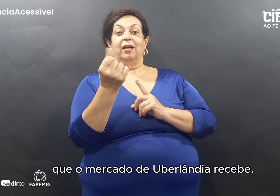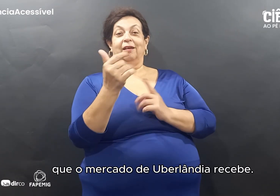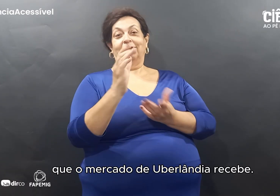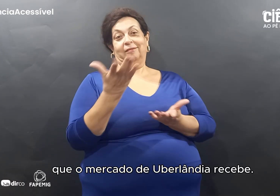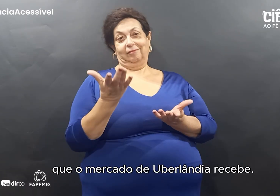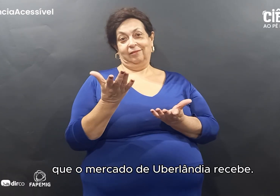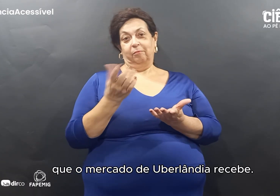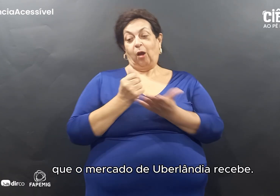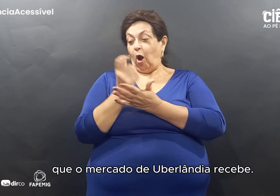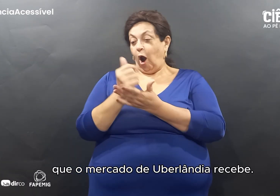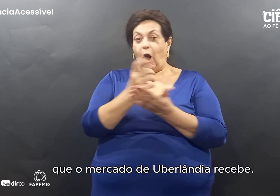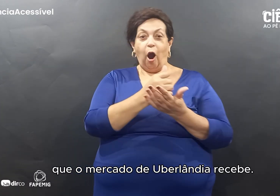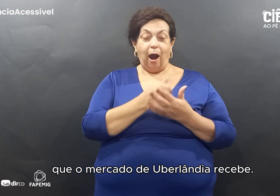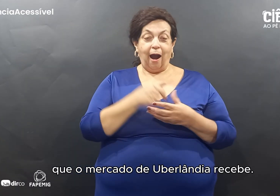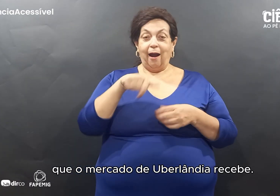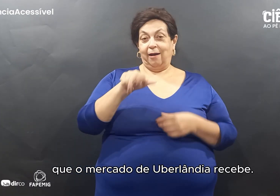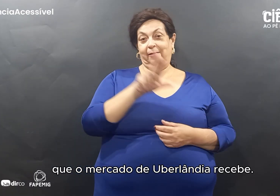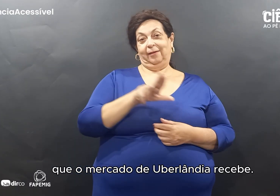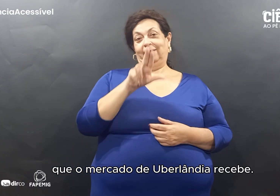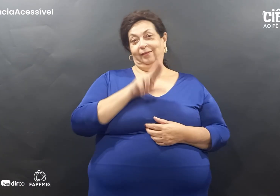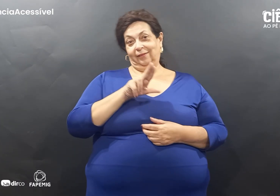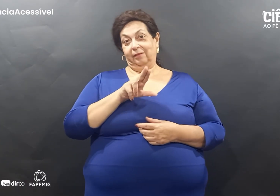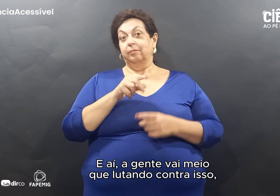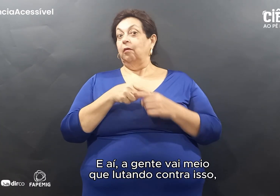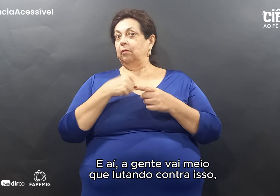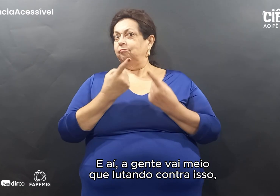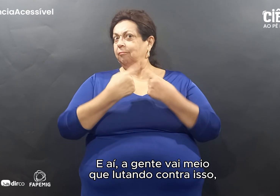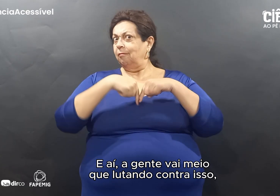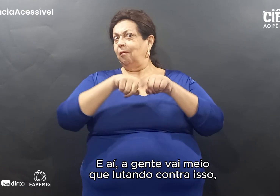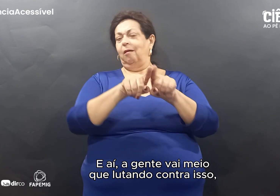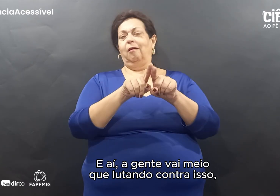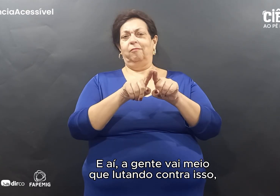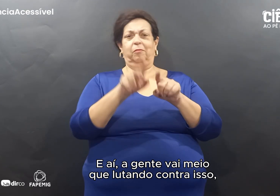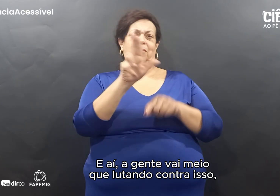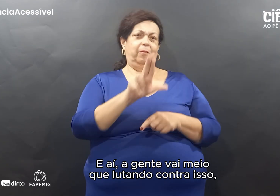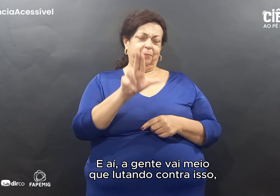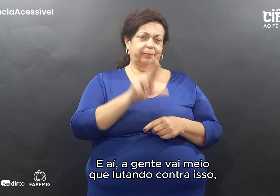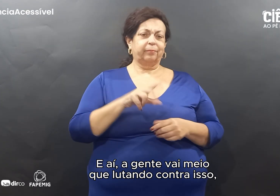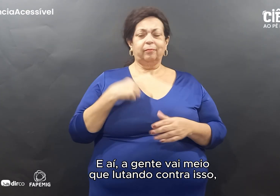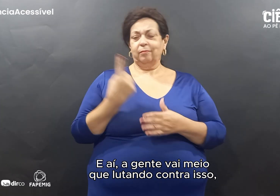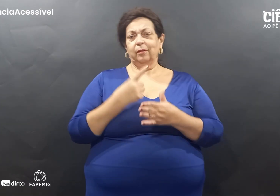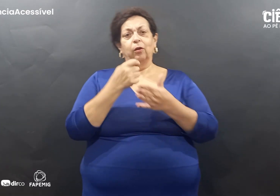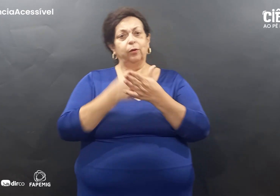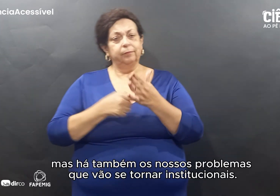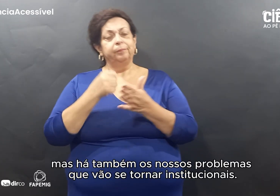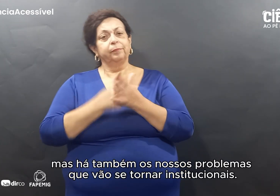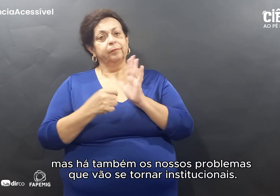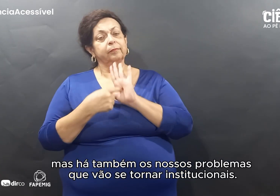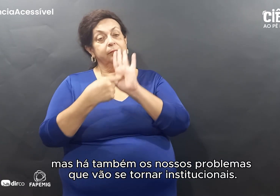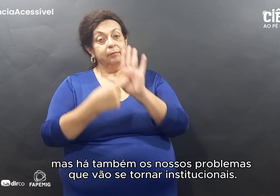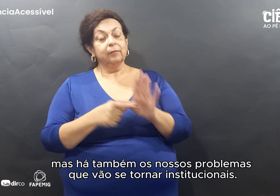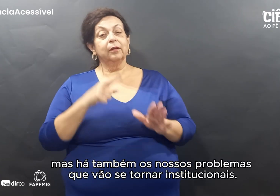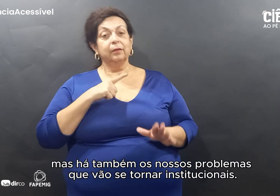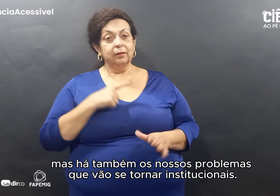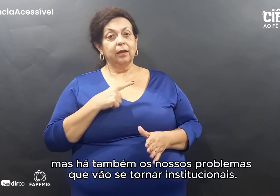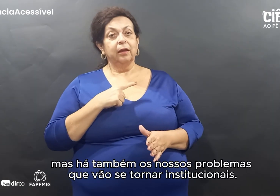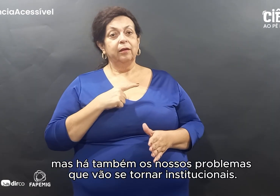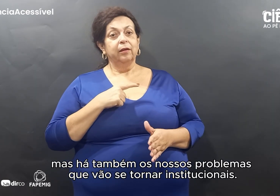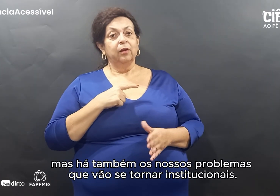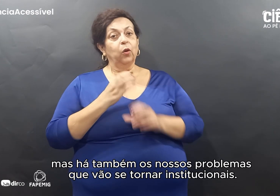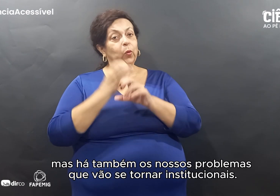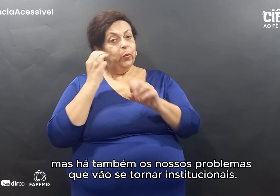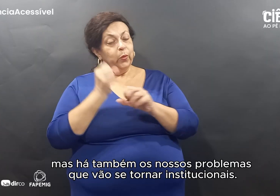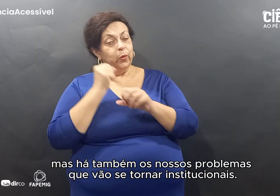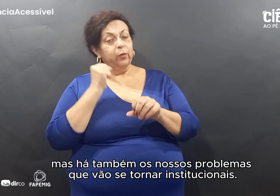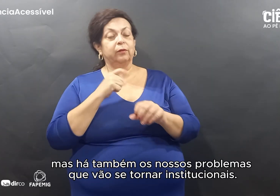o mercado de Uberlândia recebe. E aí a gente vai meio que lutando contra isso, mas há também os nossos